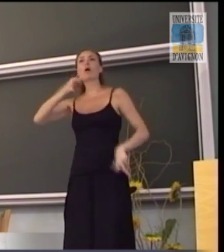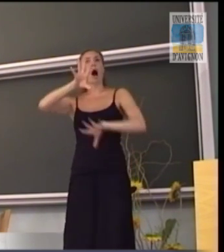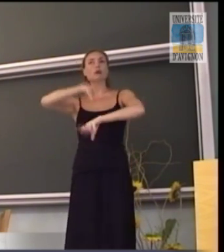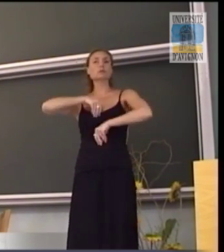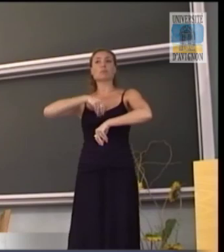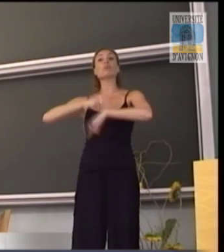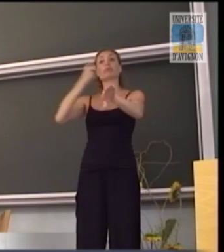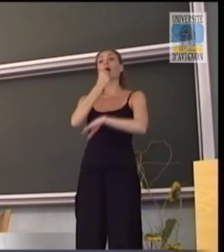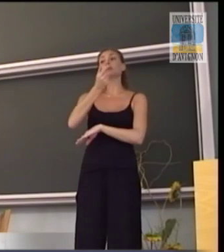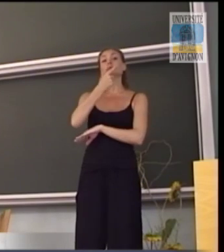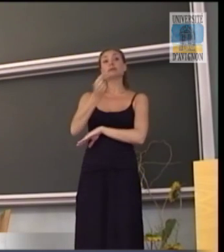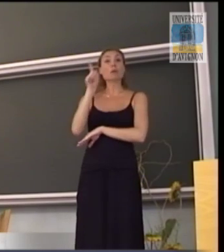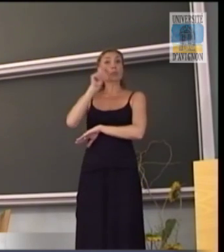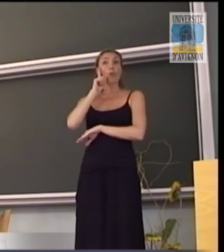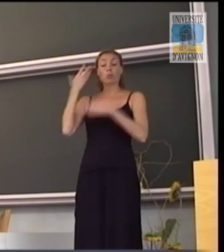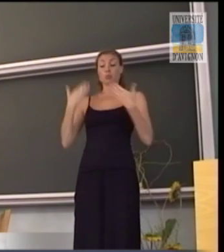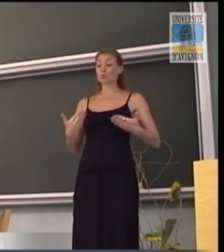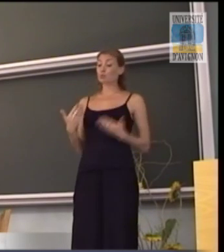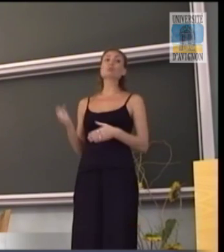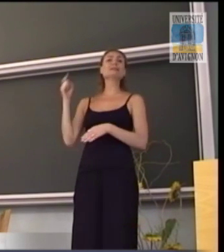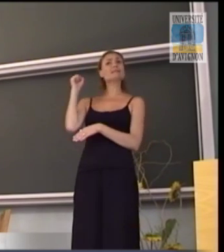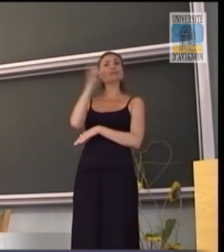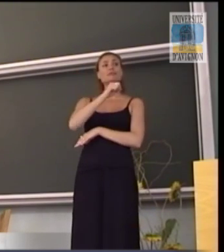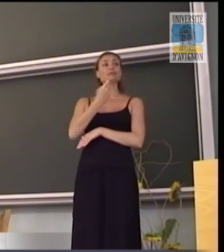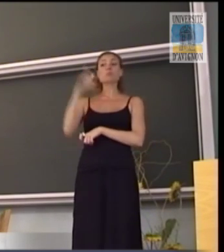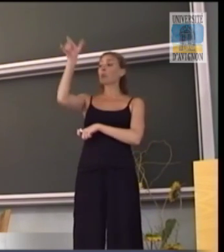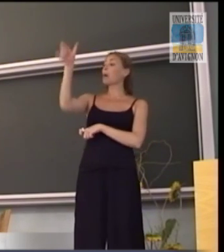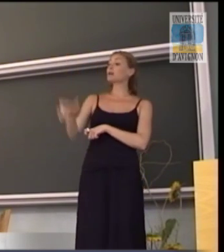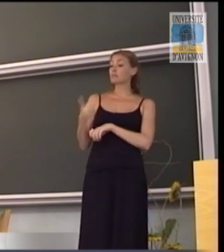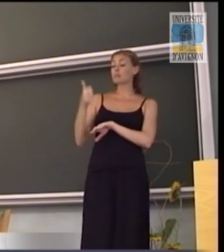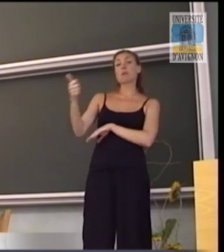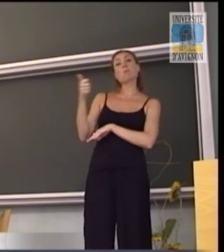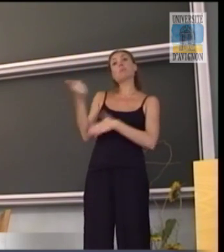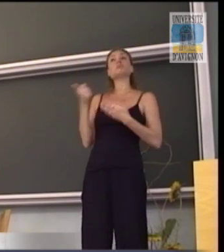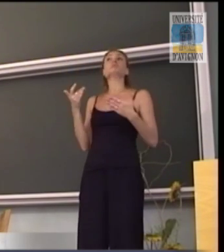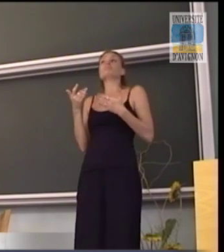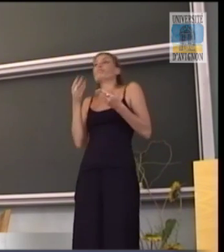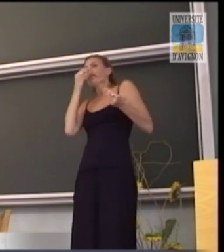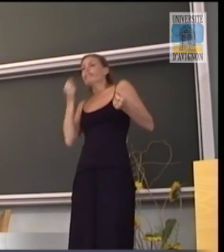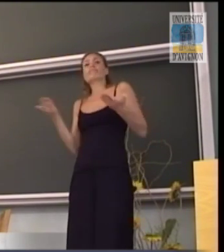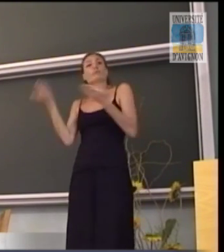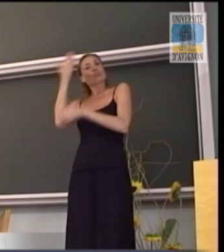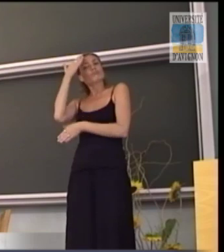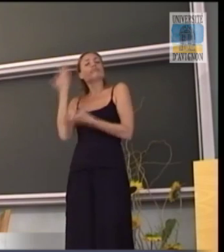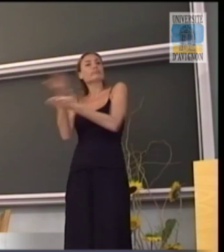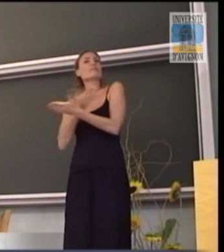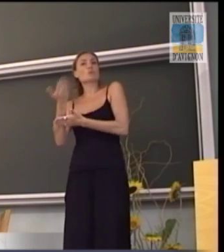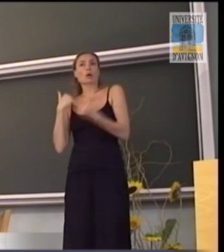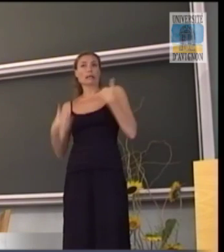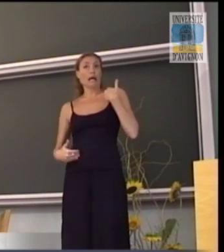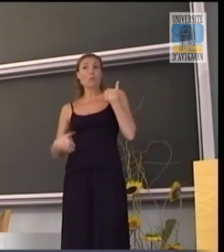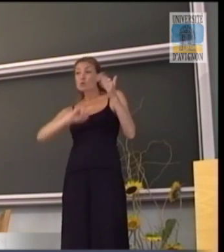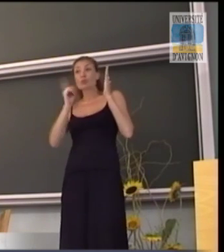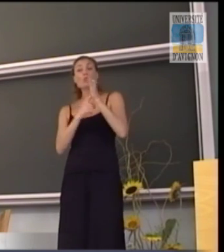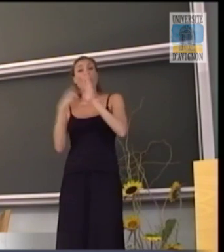secret. C'est-à-dire que la personne, ne sachant pas quel est son droit à ressentir, d'ailleurs ne sachant peut-être même pas ce que